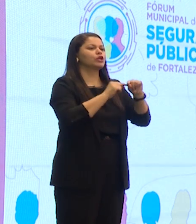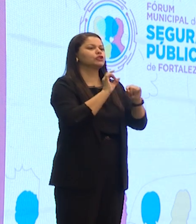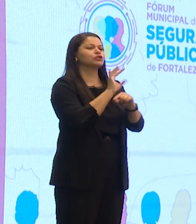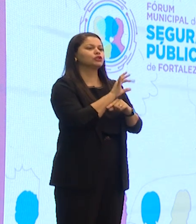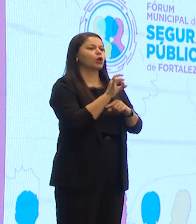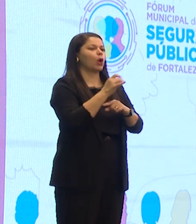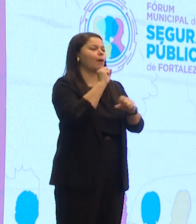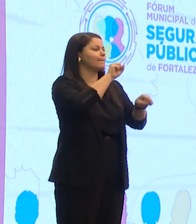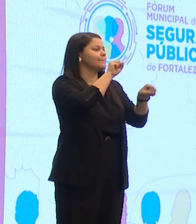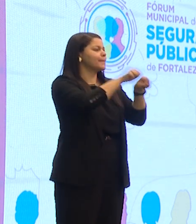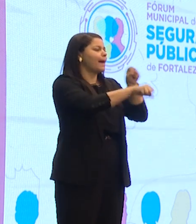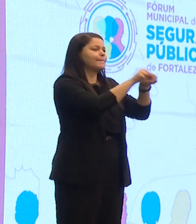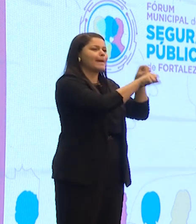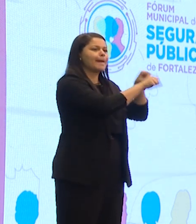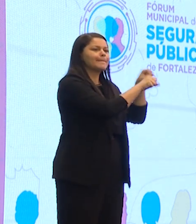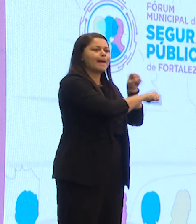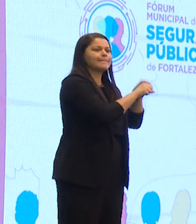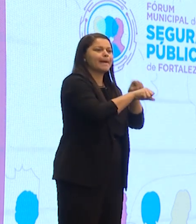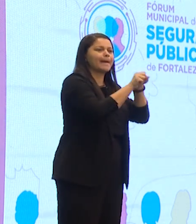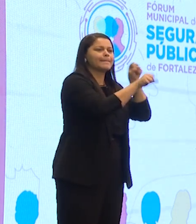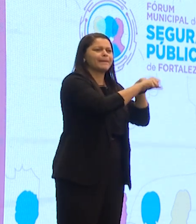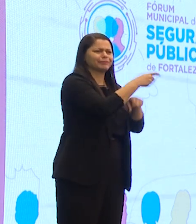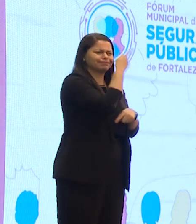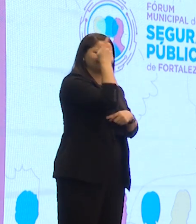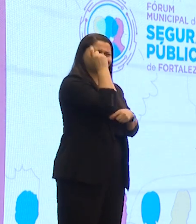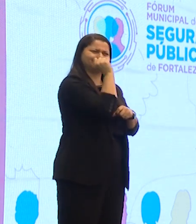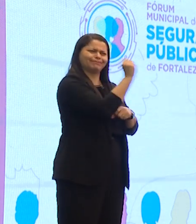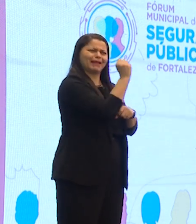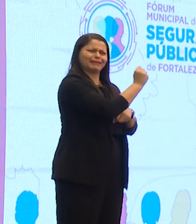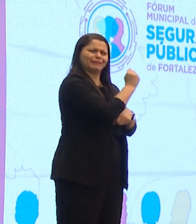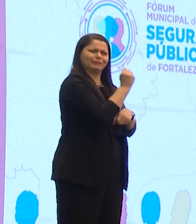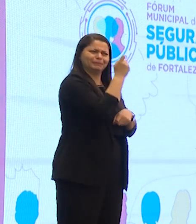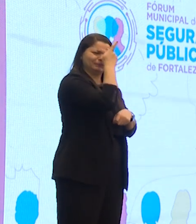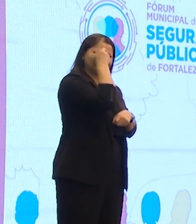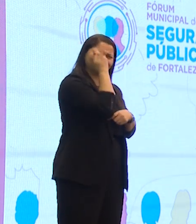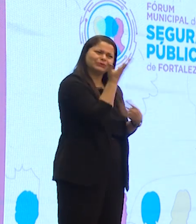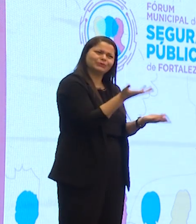perdidas. Mas segurança também não é apenas política social.